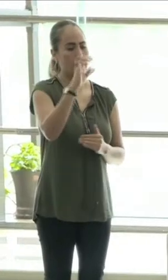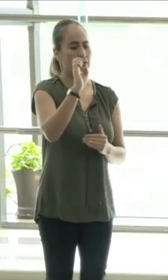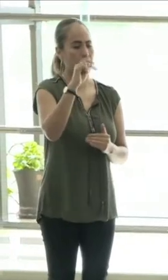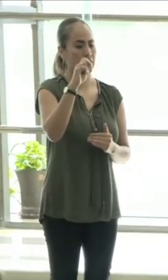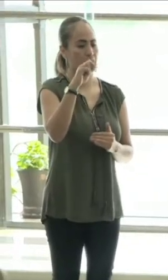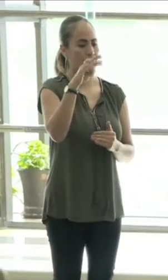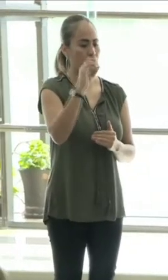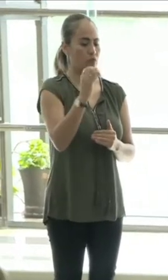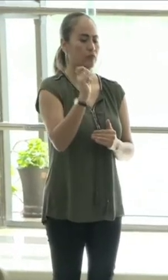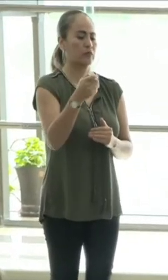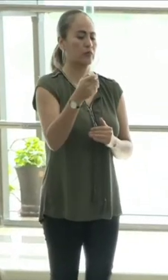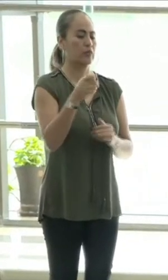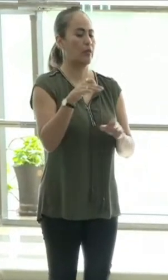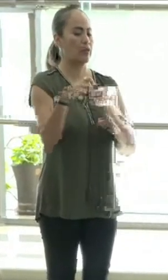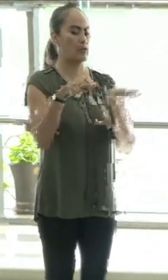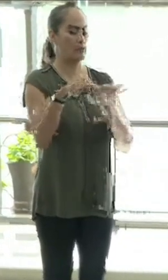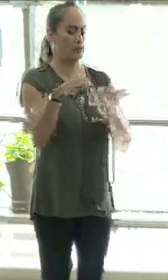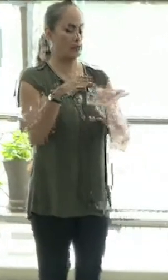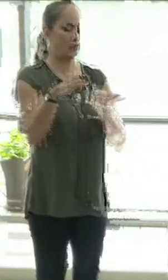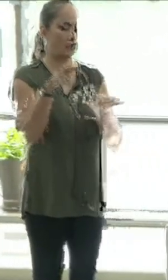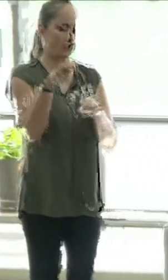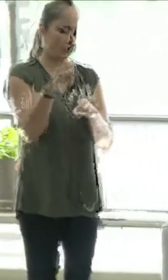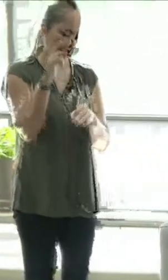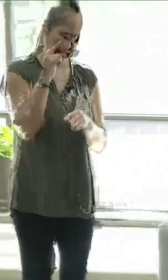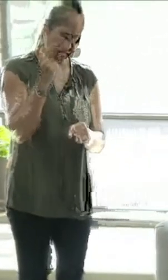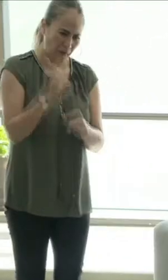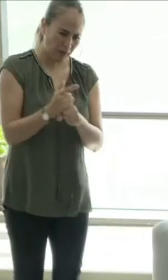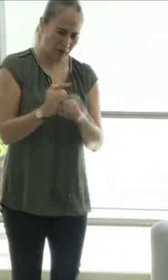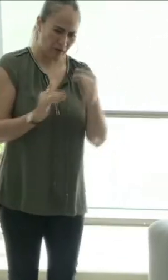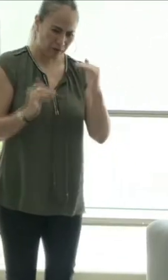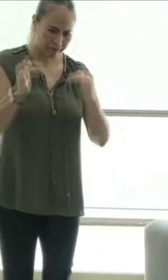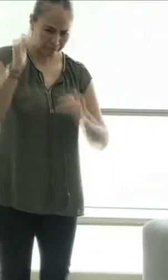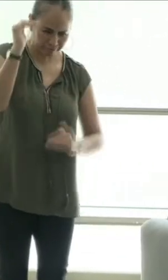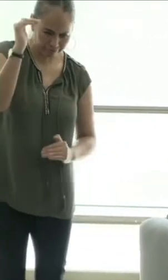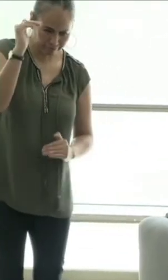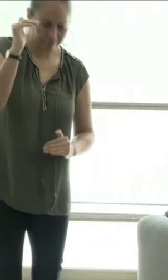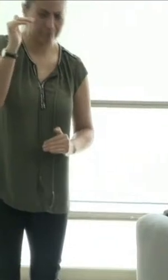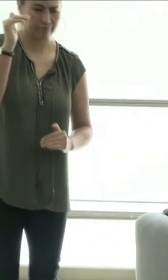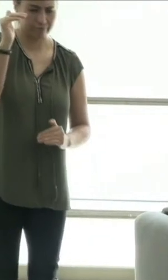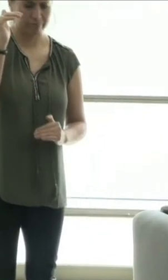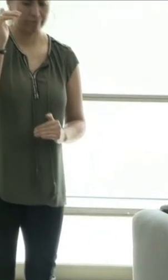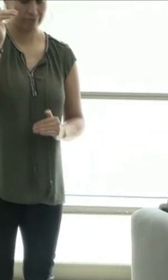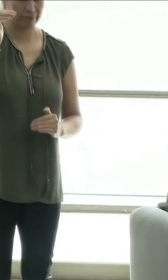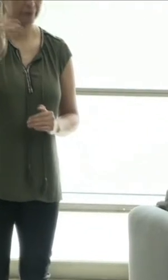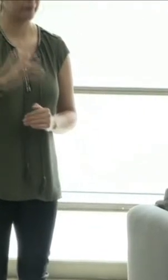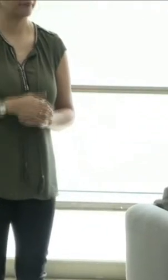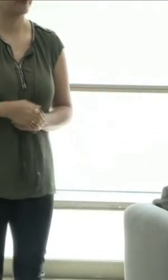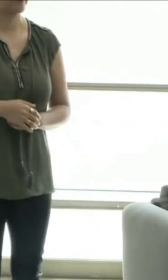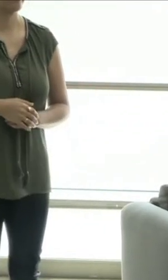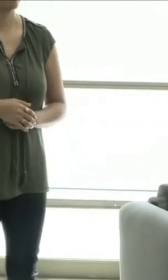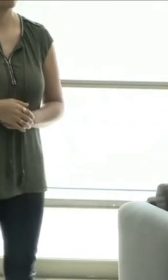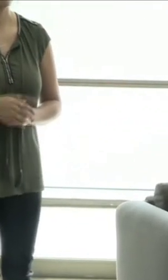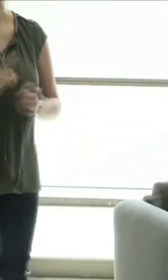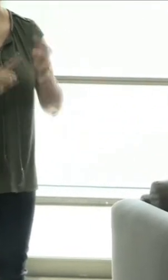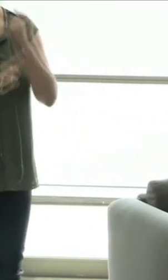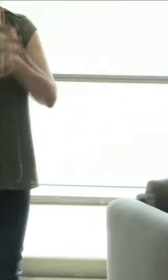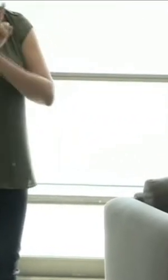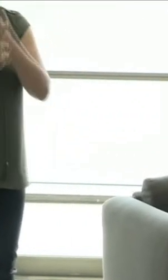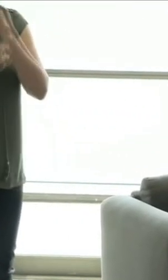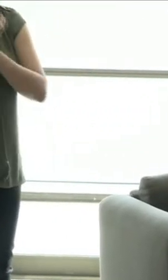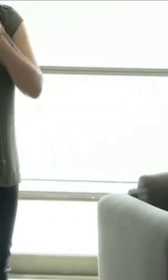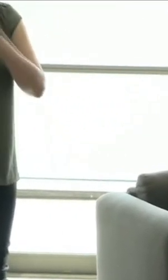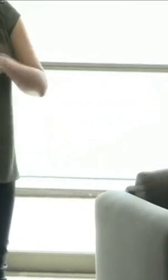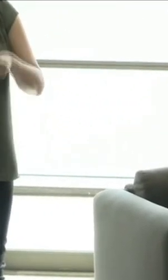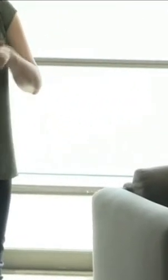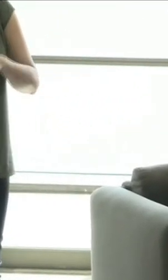que es una uno de los temas de la brecha es más amplia donde todavía hay hay más problemática